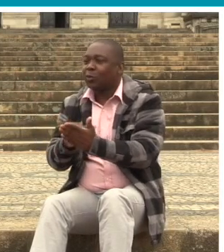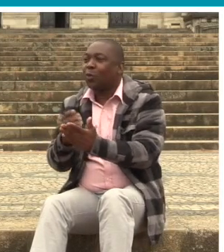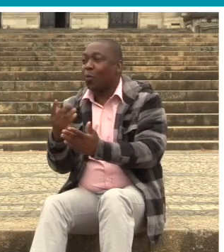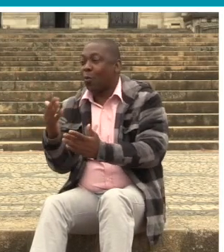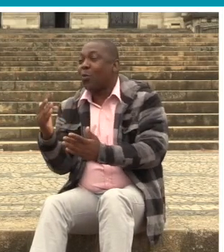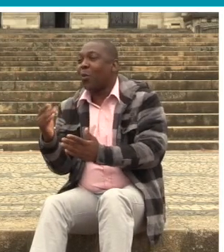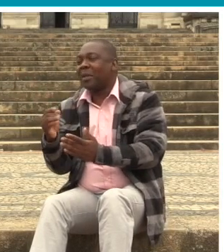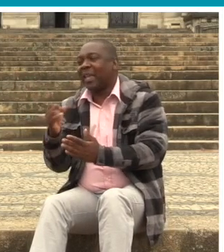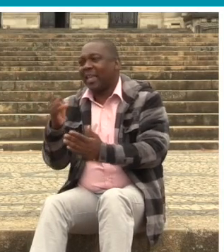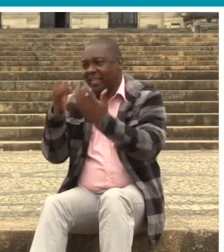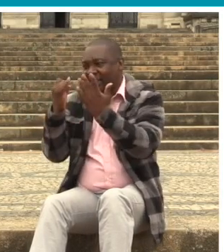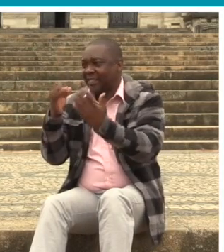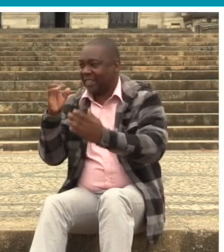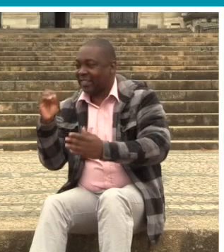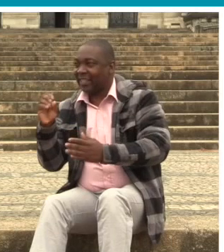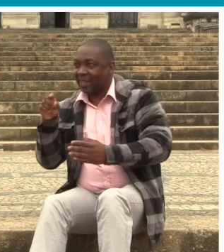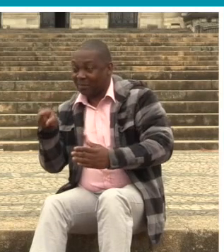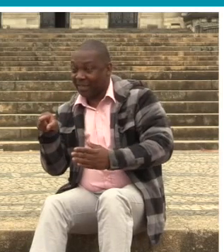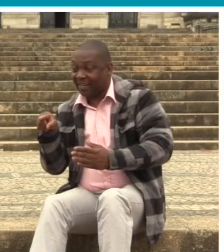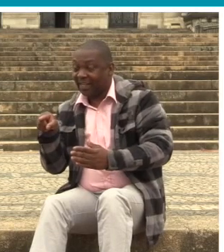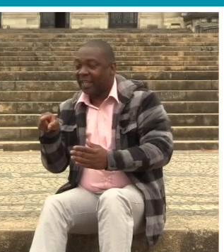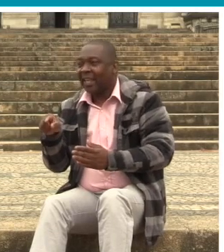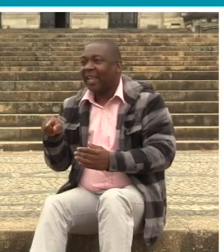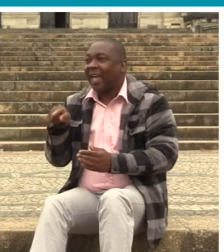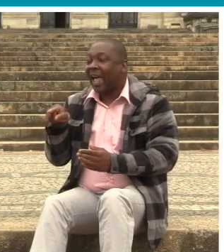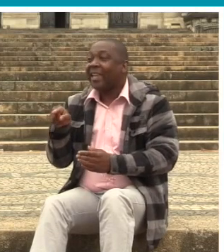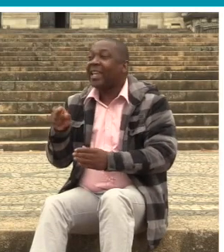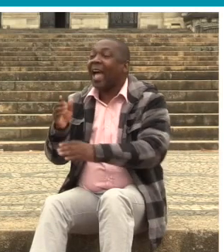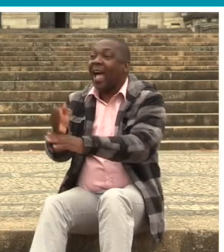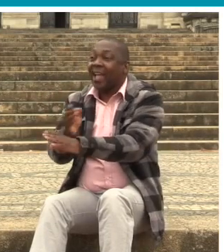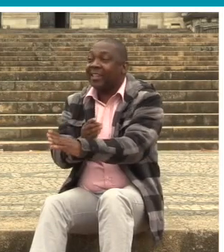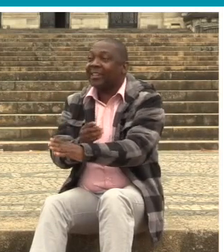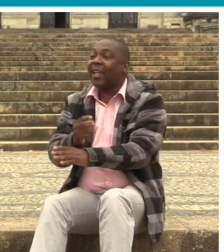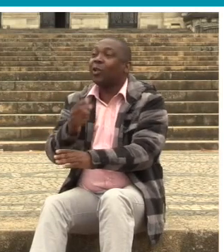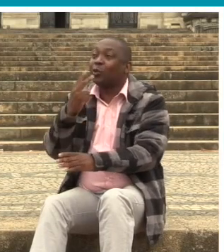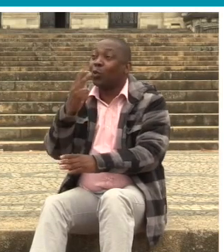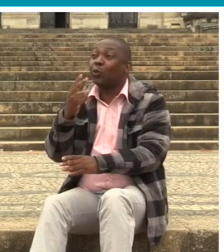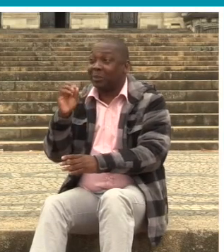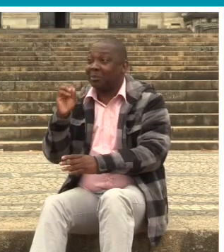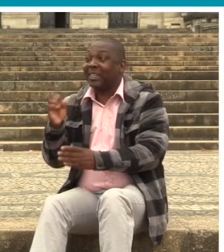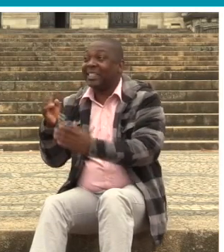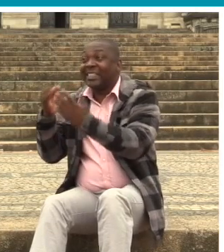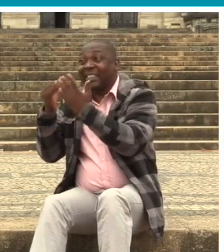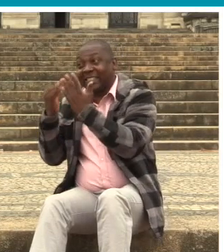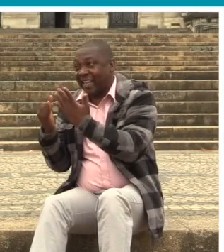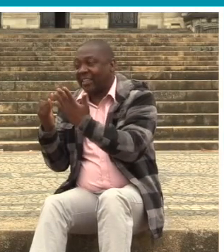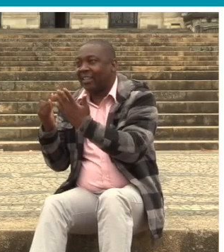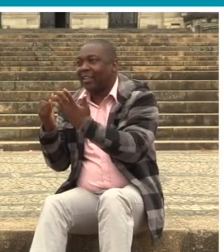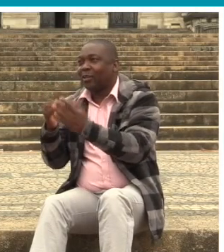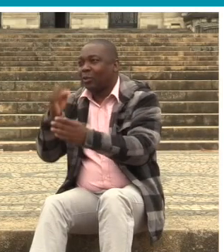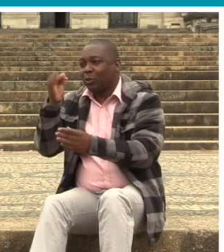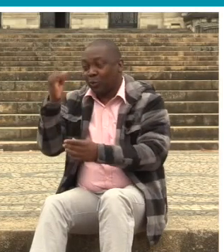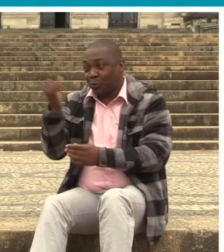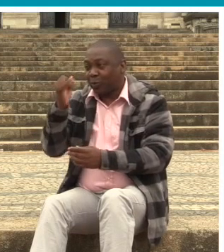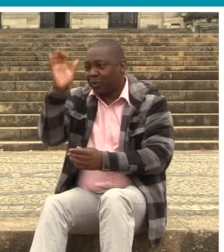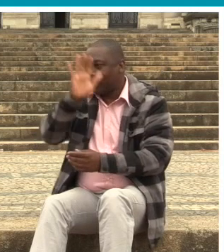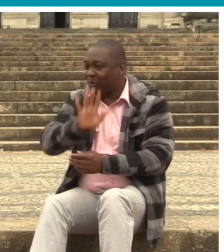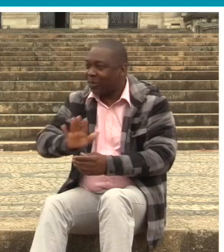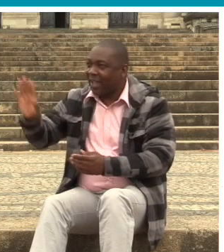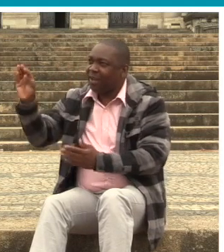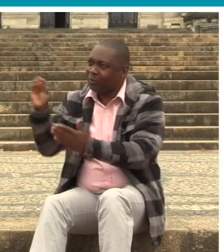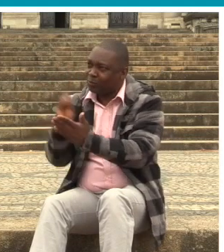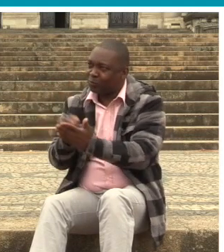antes, o Instituto Nacional de Estatística prevê que são mais ou menos 60 mil pessoas com deficiência auditiva. Este